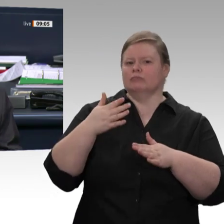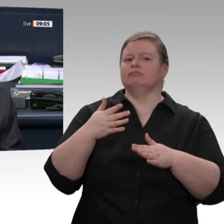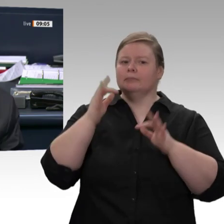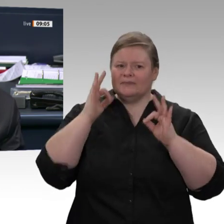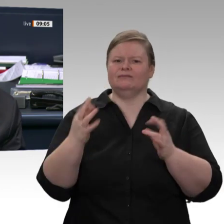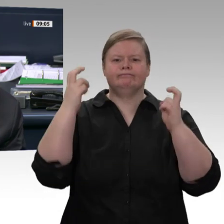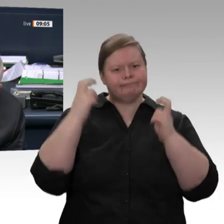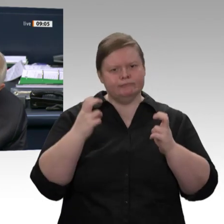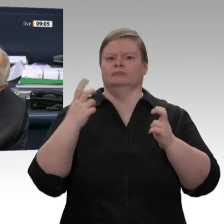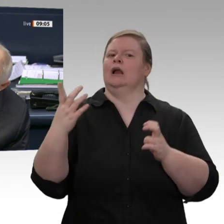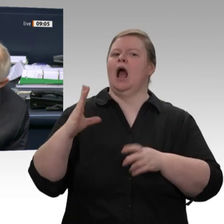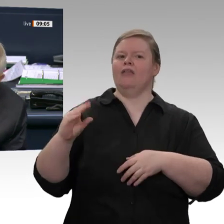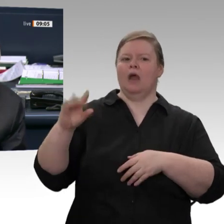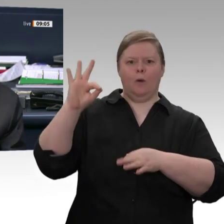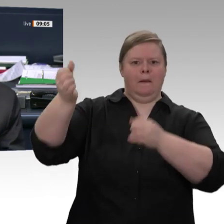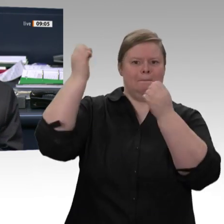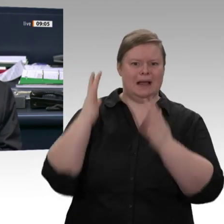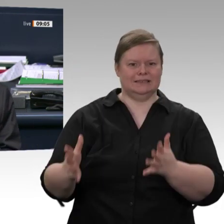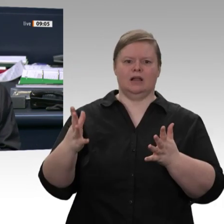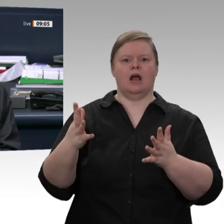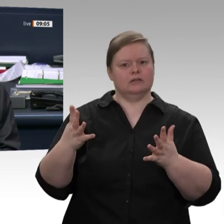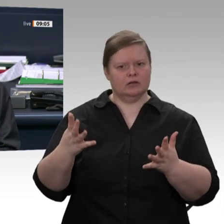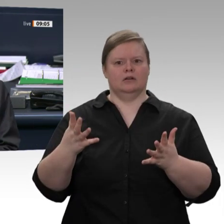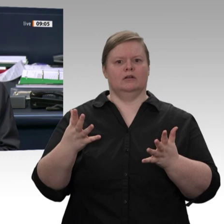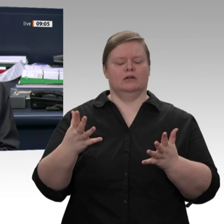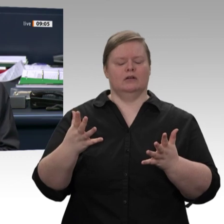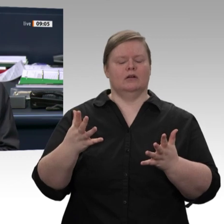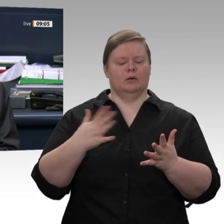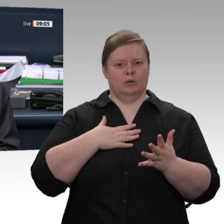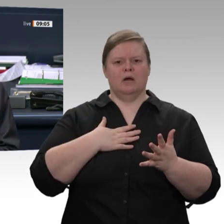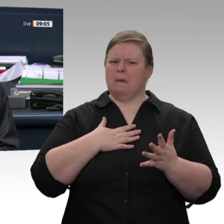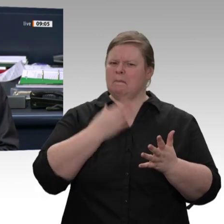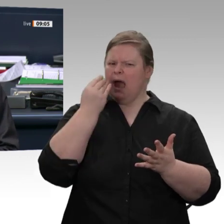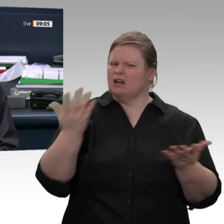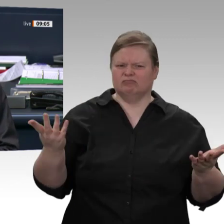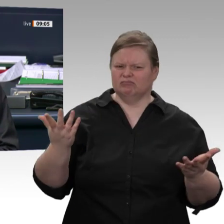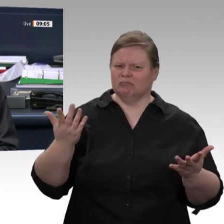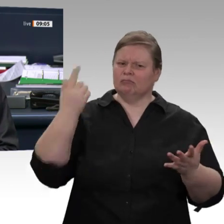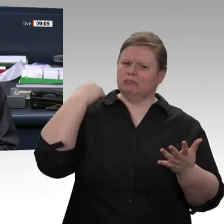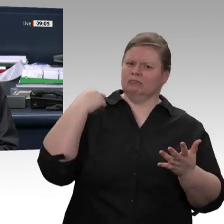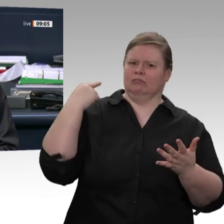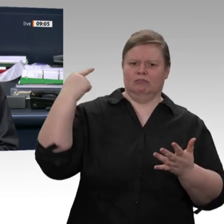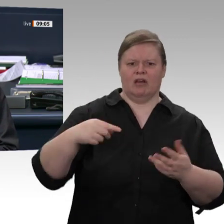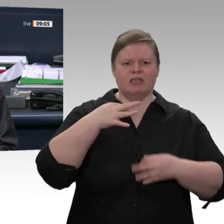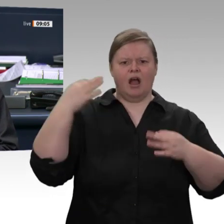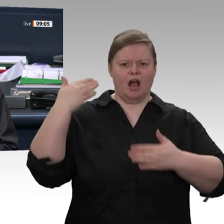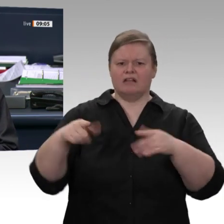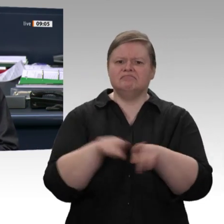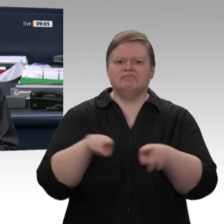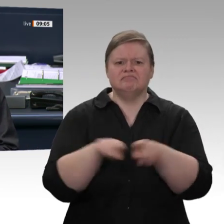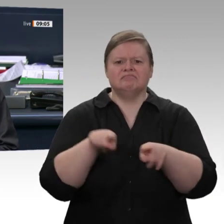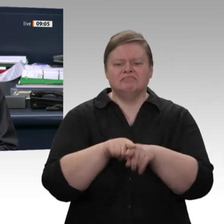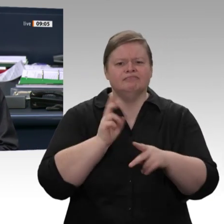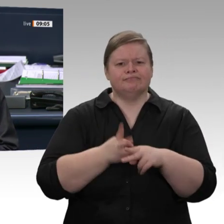genau? Gleichgültigkeit? Angst? Angst wovor? Wut? Wut worauf? Wer hat